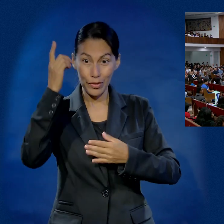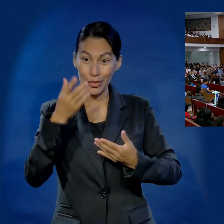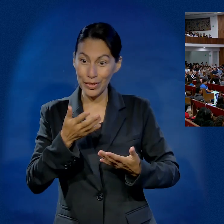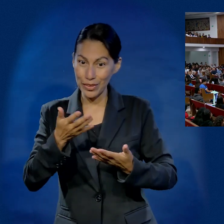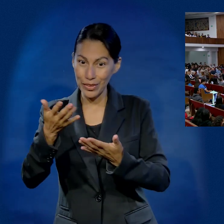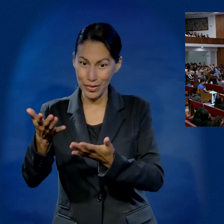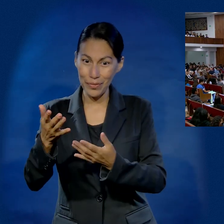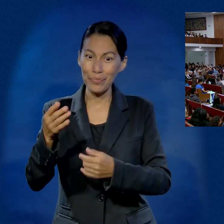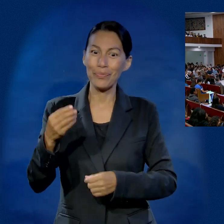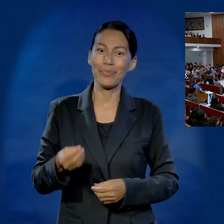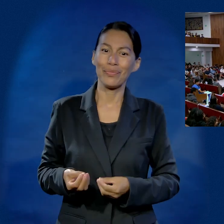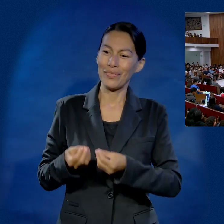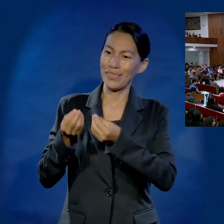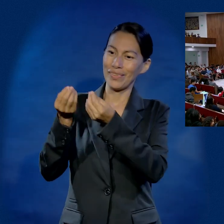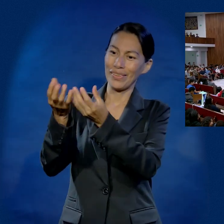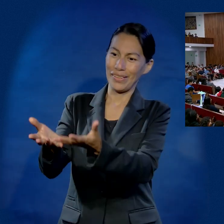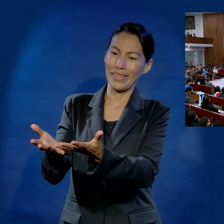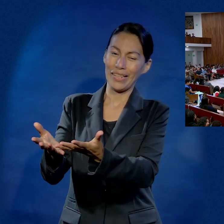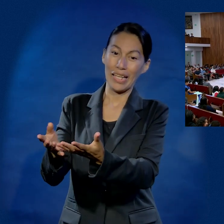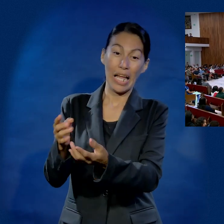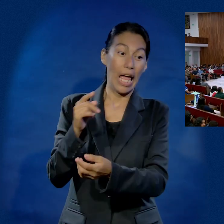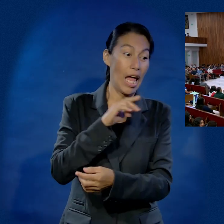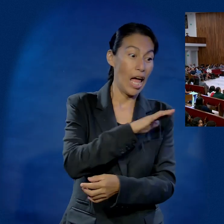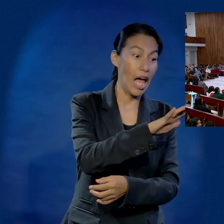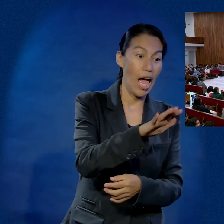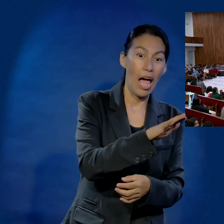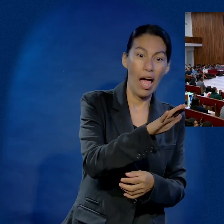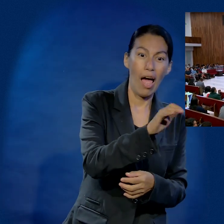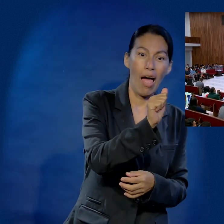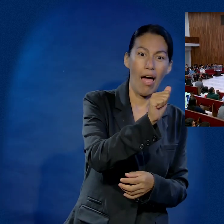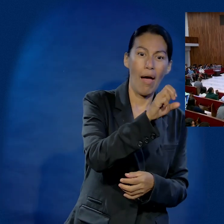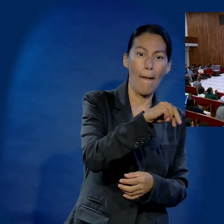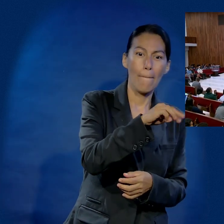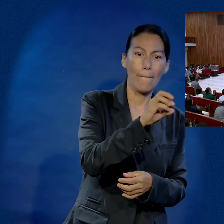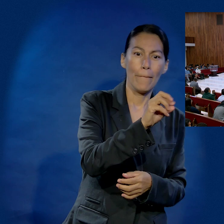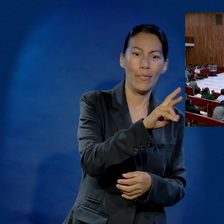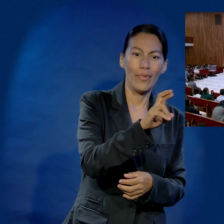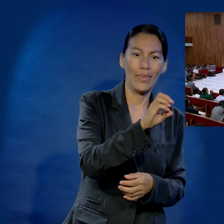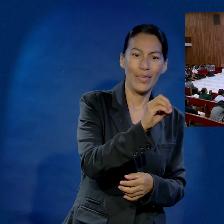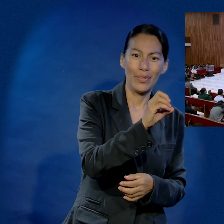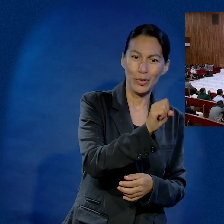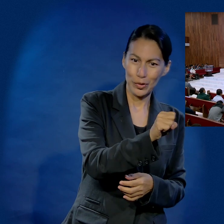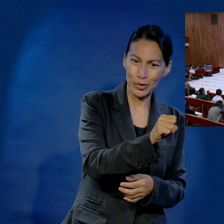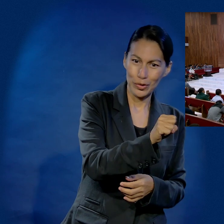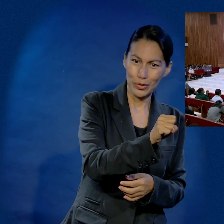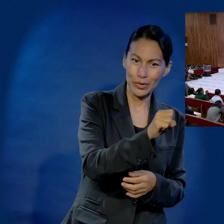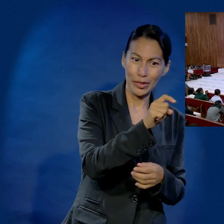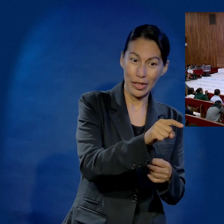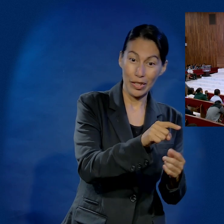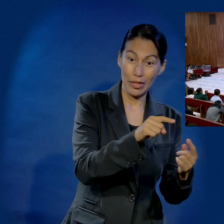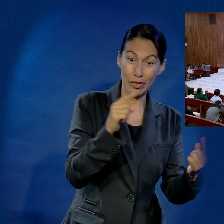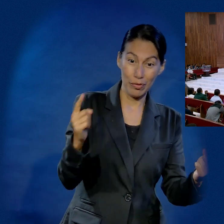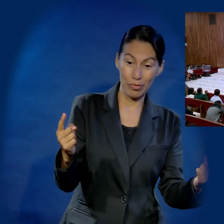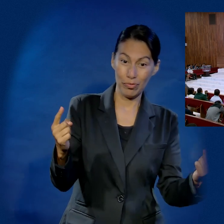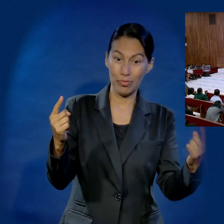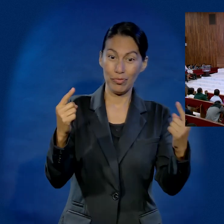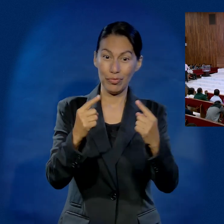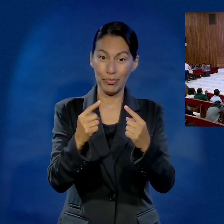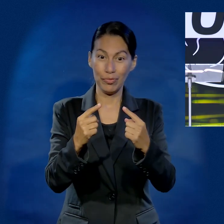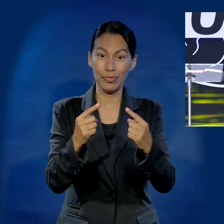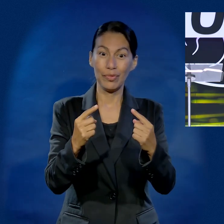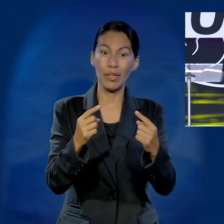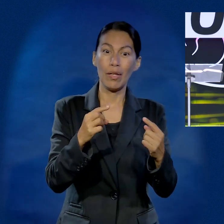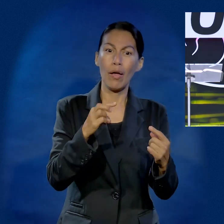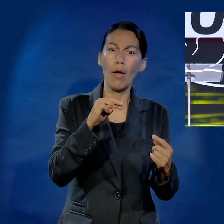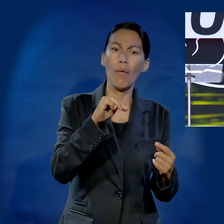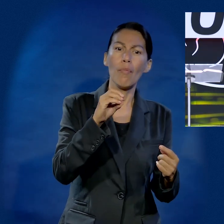dado. Y después de destruir a los amorreos, llegaron y se plantaron frente a los campos de